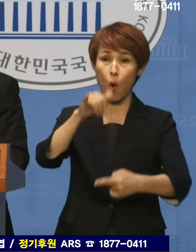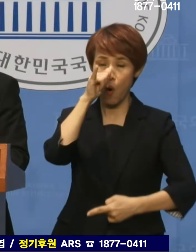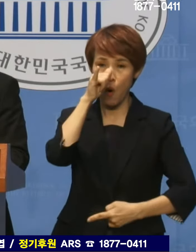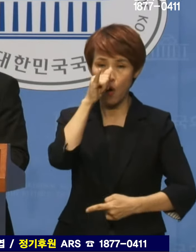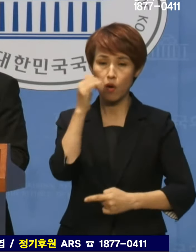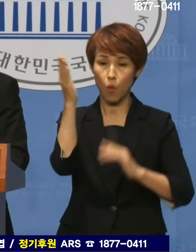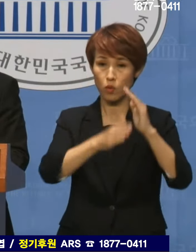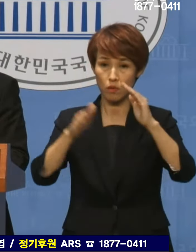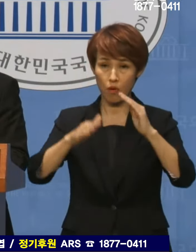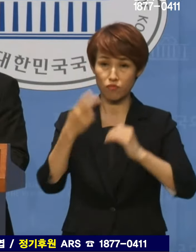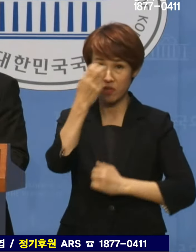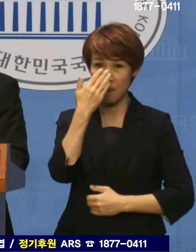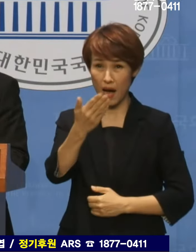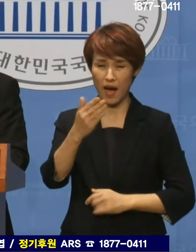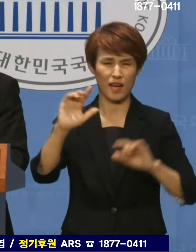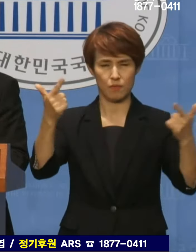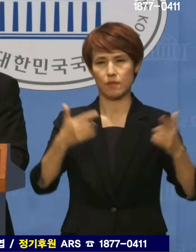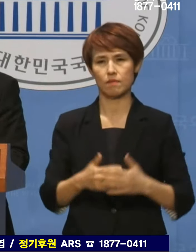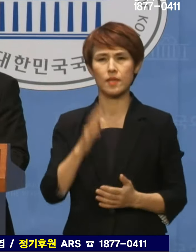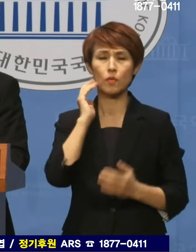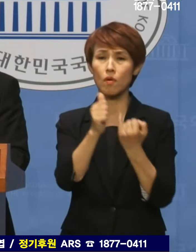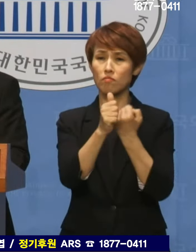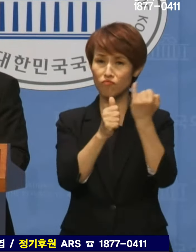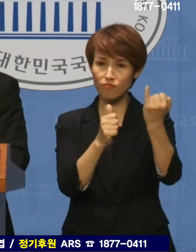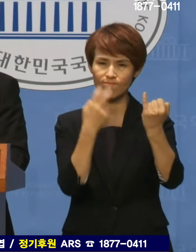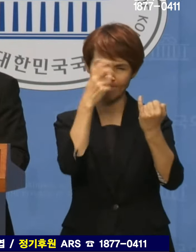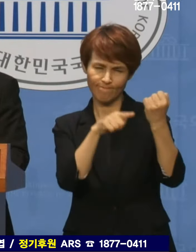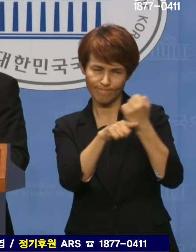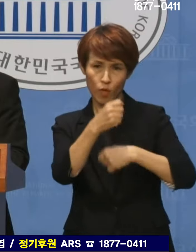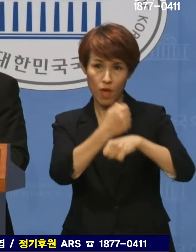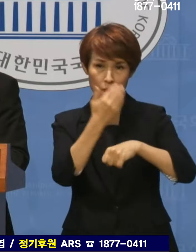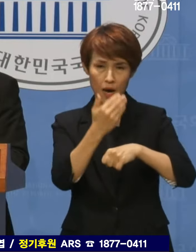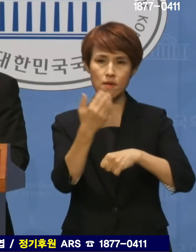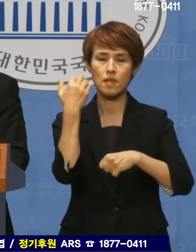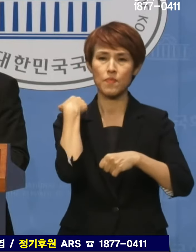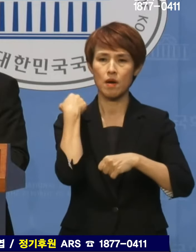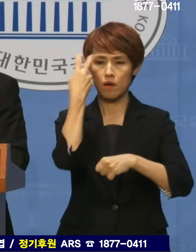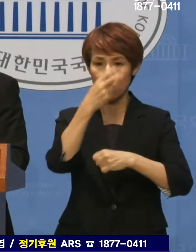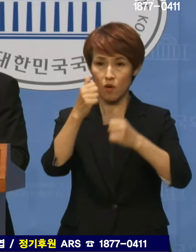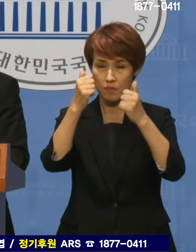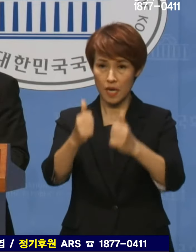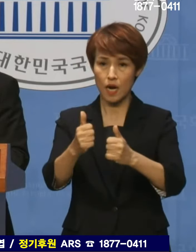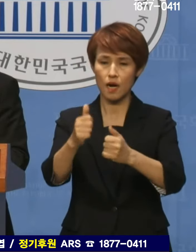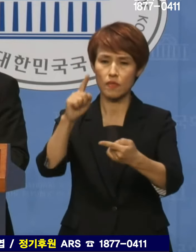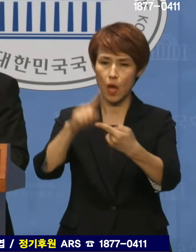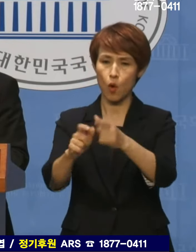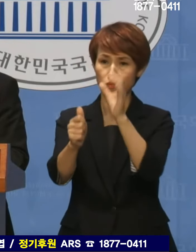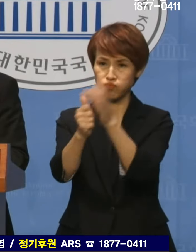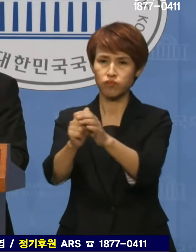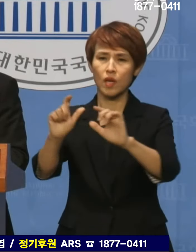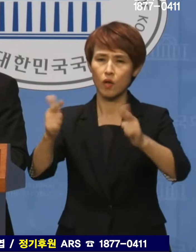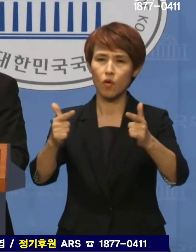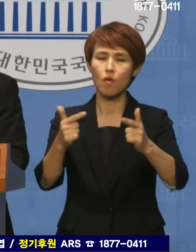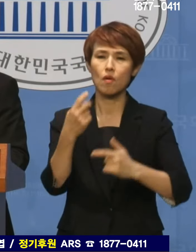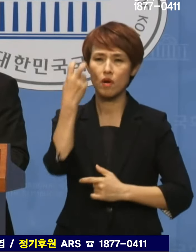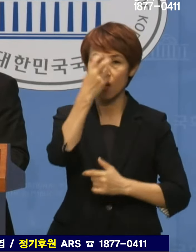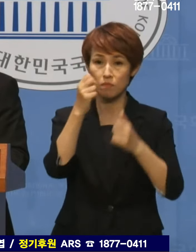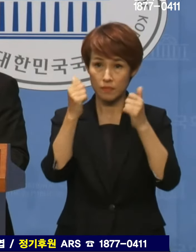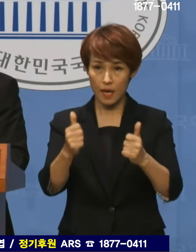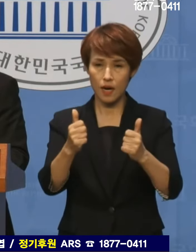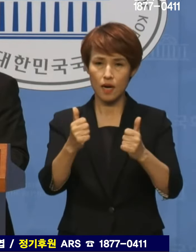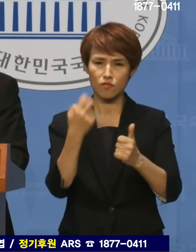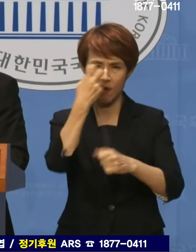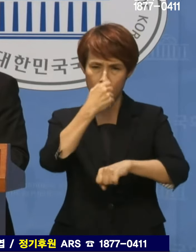의혹을 명명백백히 밝히는 데 있어 핵심은 담당 검사의 유임 여부가 아니라 검찰의 수사 의지입니다.